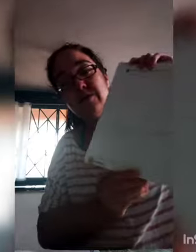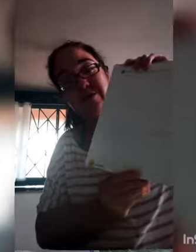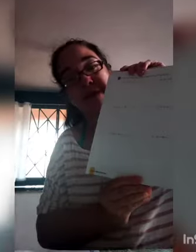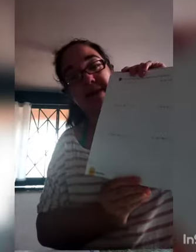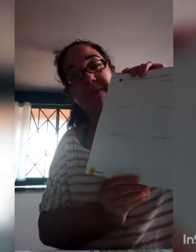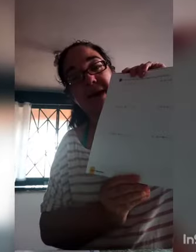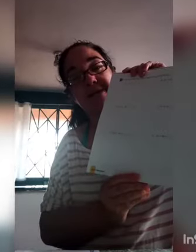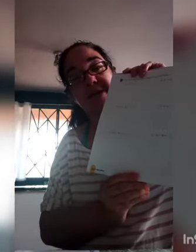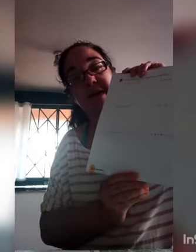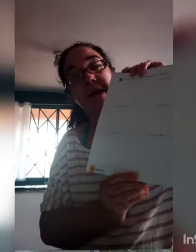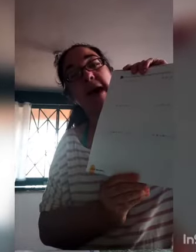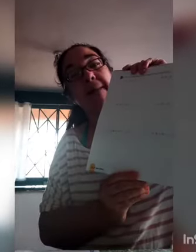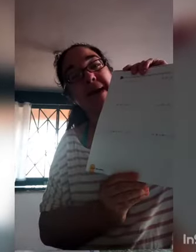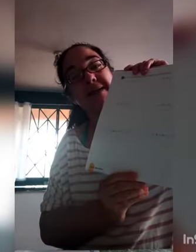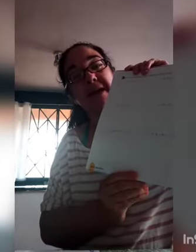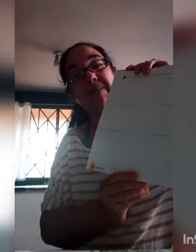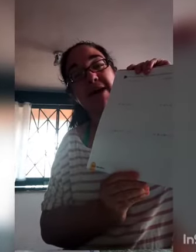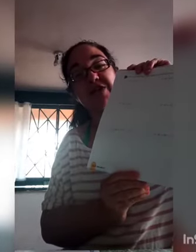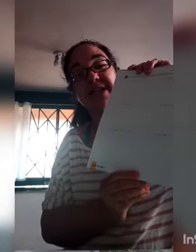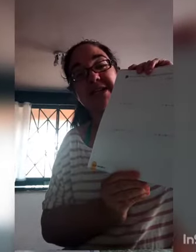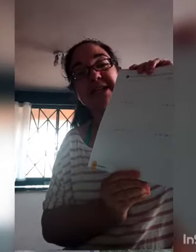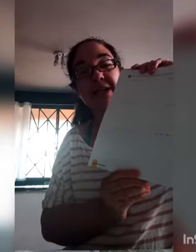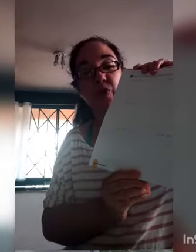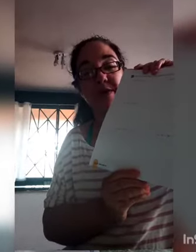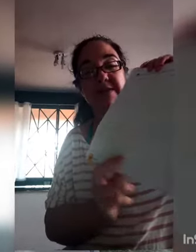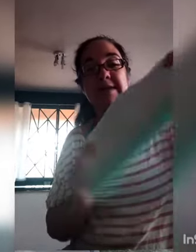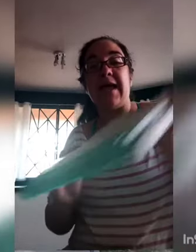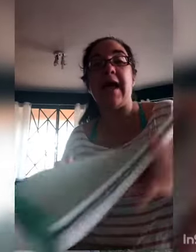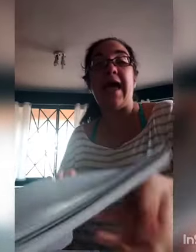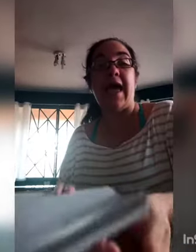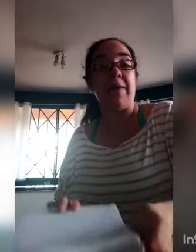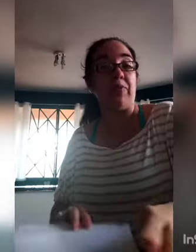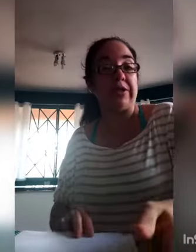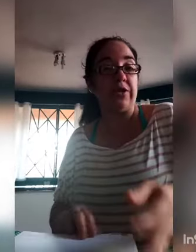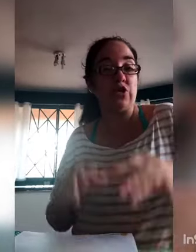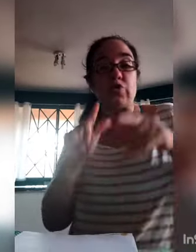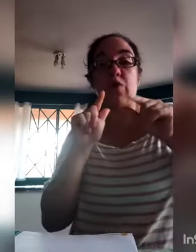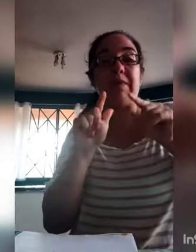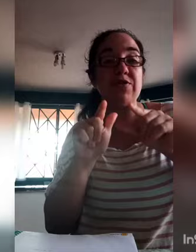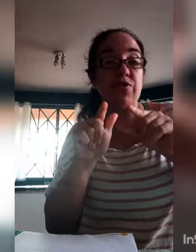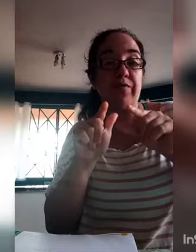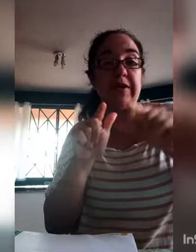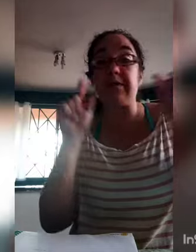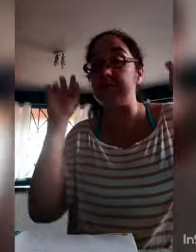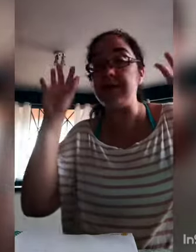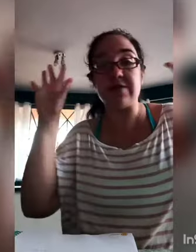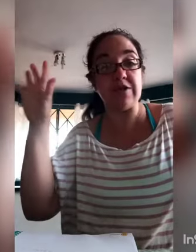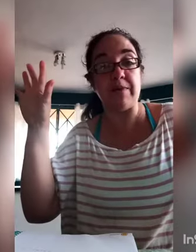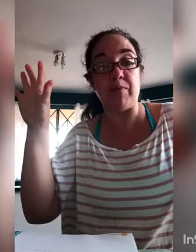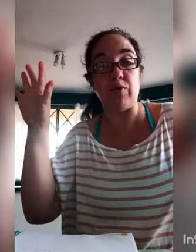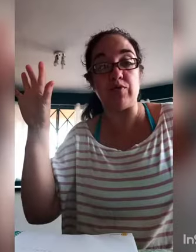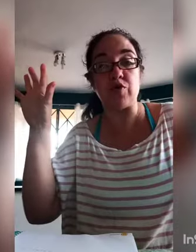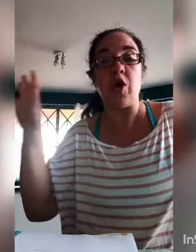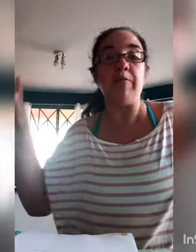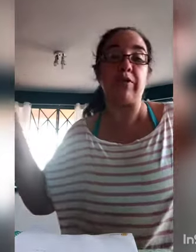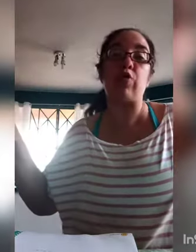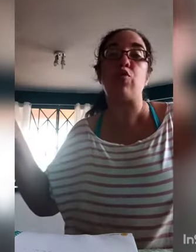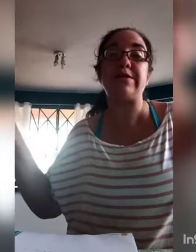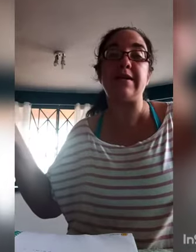de Matemática, aberta na página 32. É importante que o seu mate fique também esteja a pontos, porque com